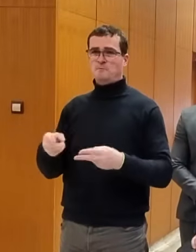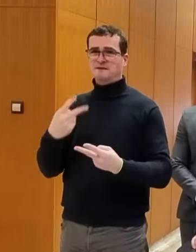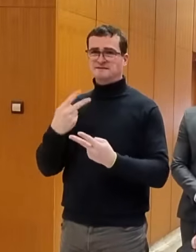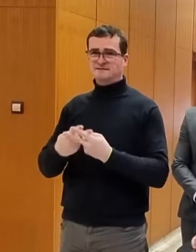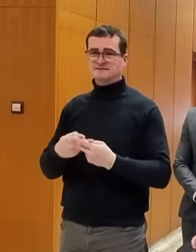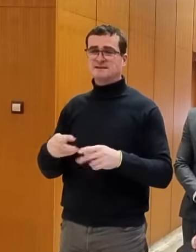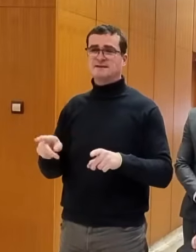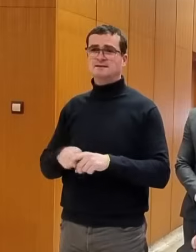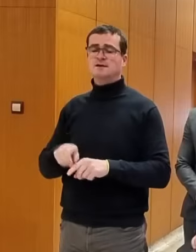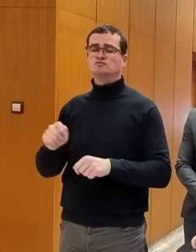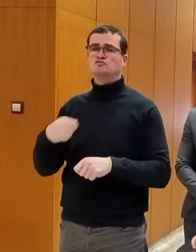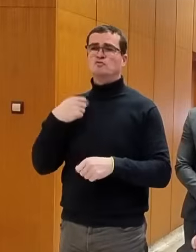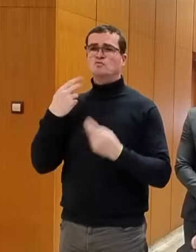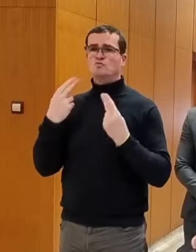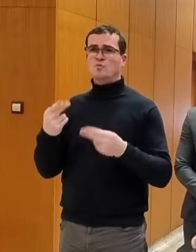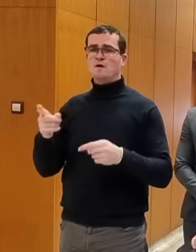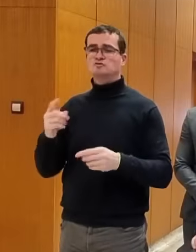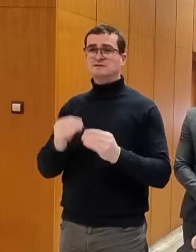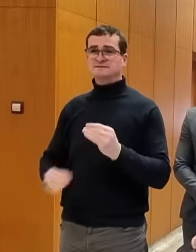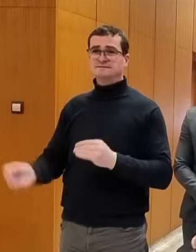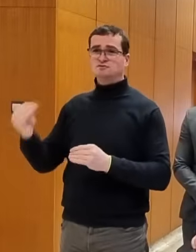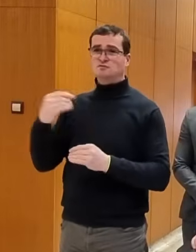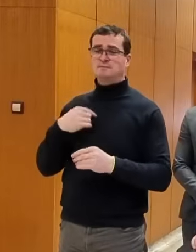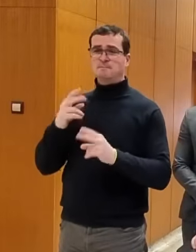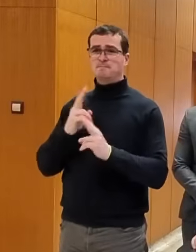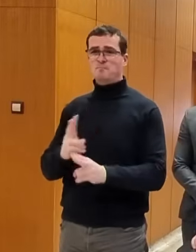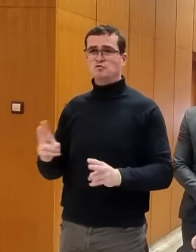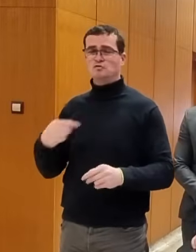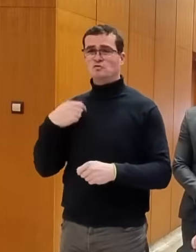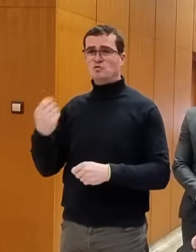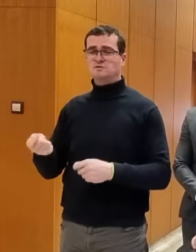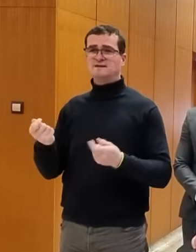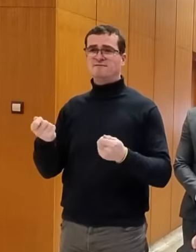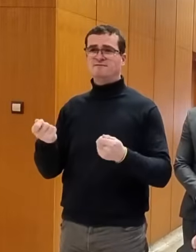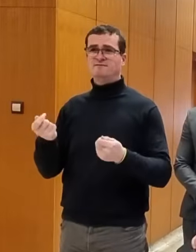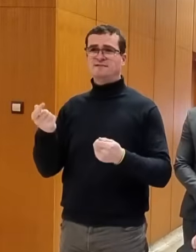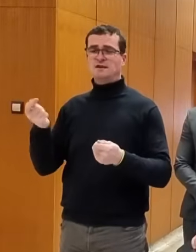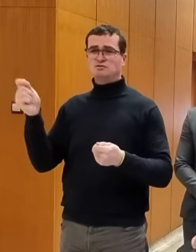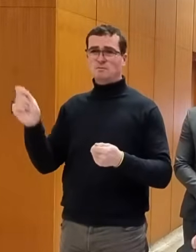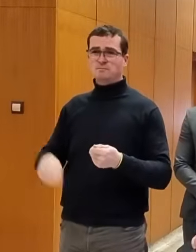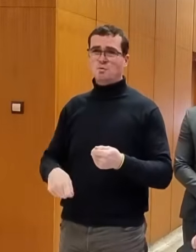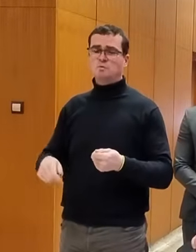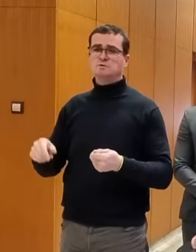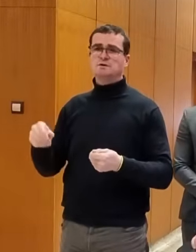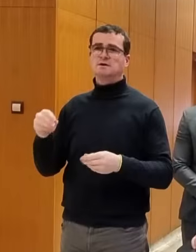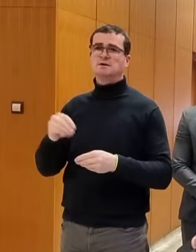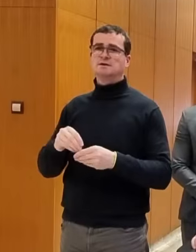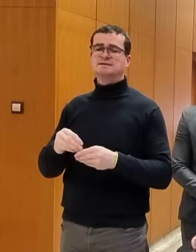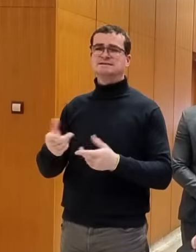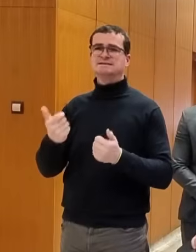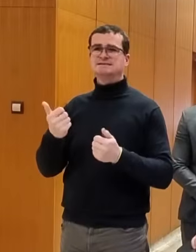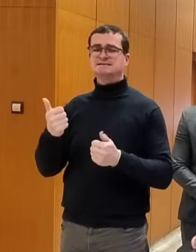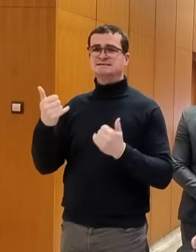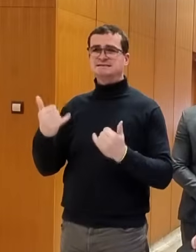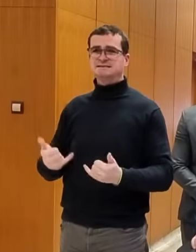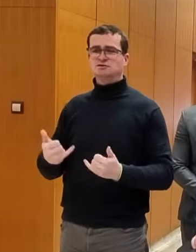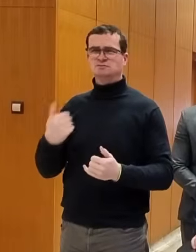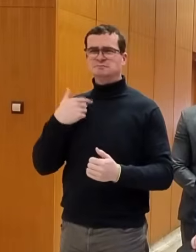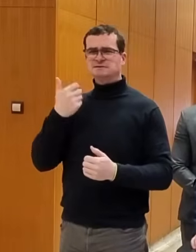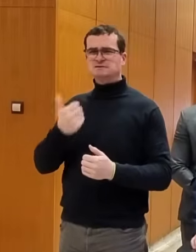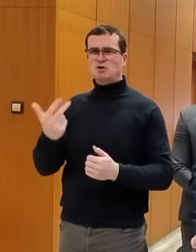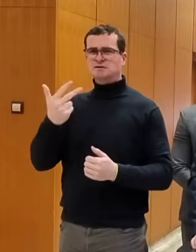väzenie. A čo je dôležité, zvýšili sme možnosť uloženia finančnej pokuty z dnešných,